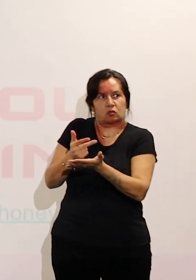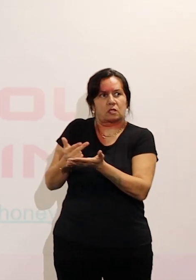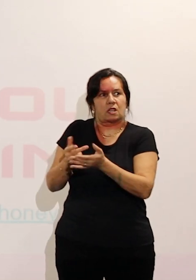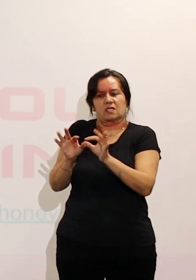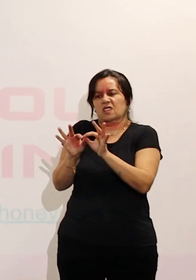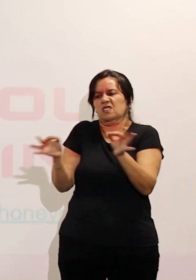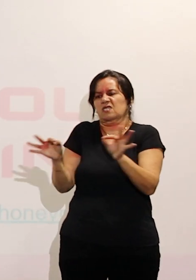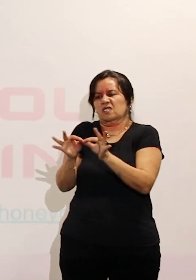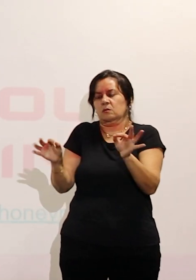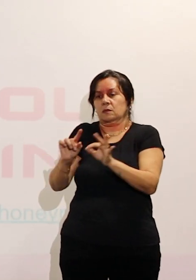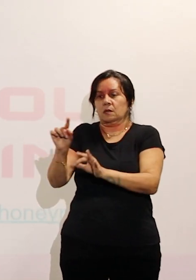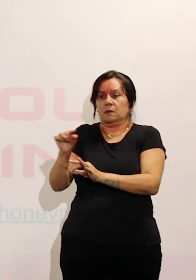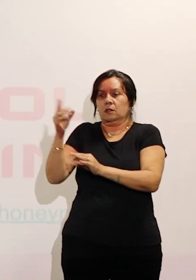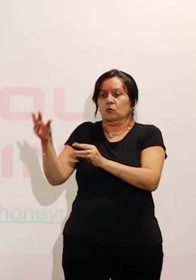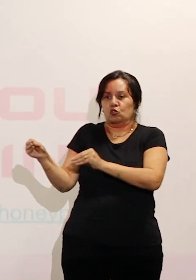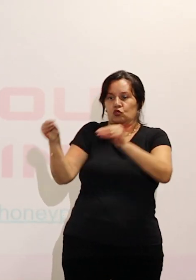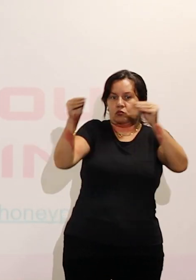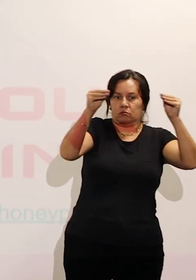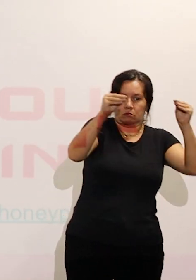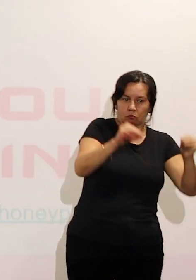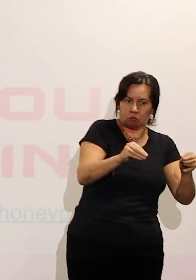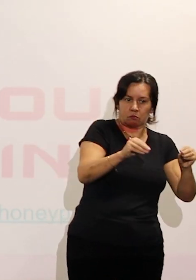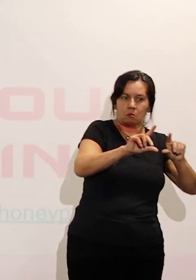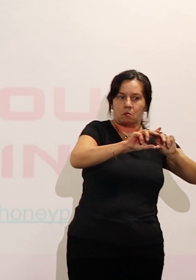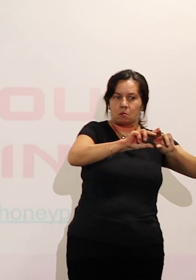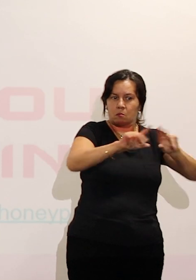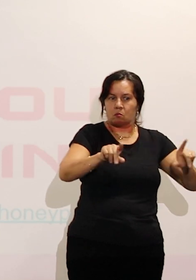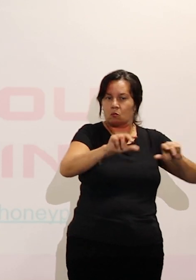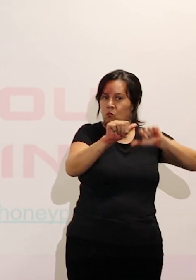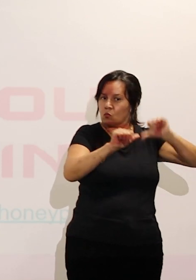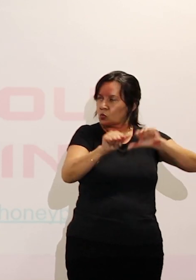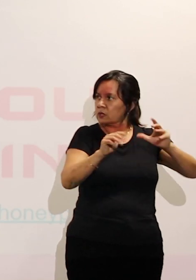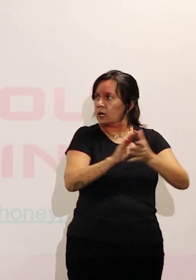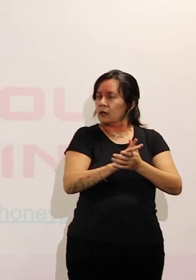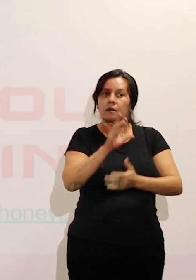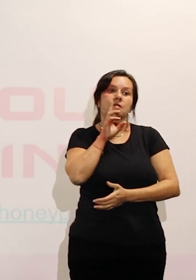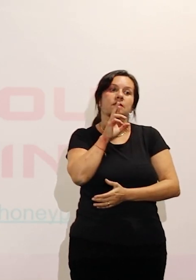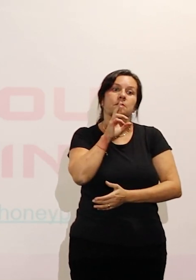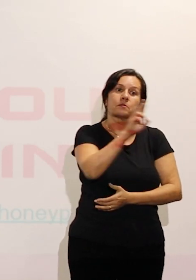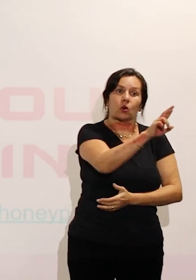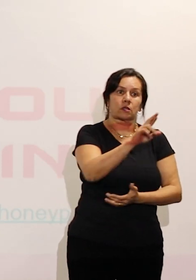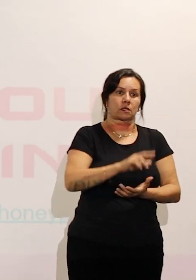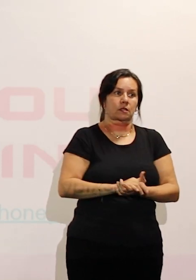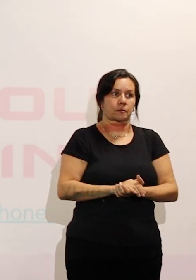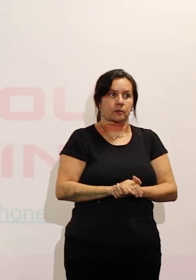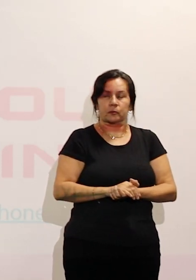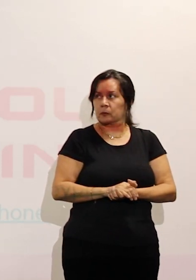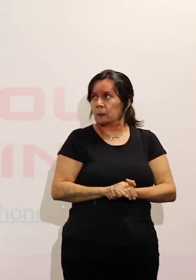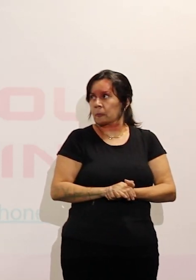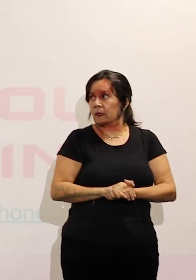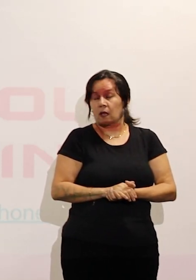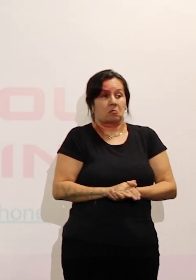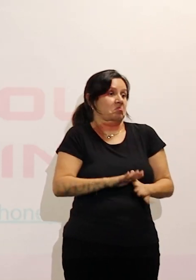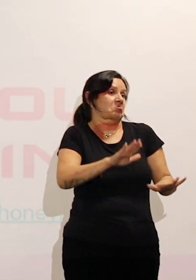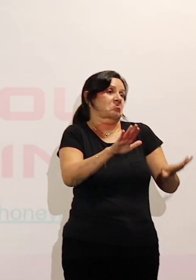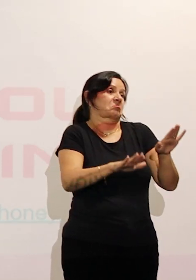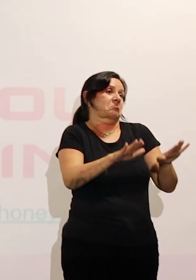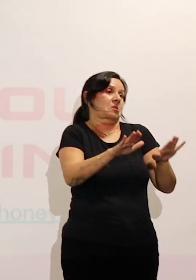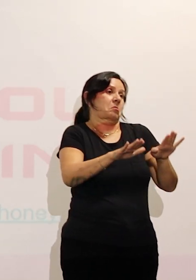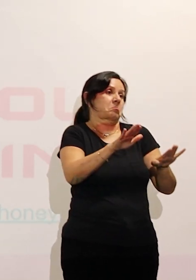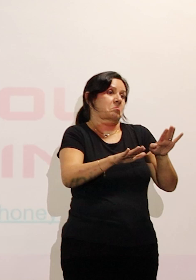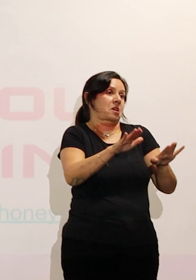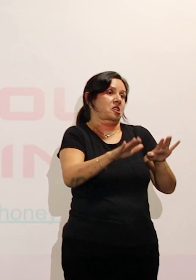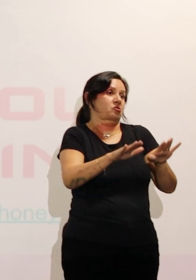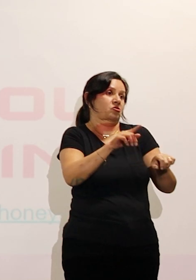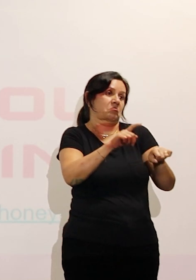art comum para depois transformar em pixel? A minha resposta basicamente depende do tempo que a